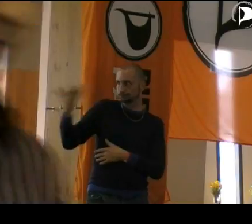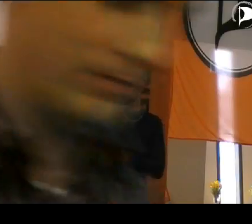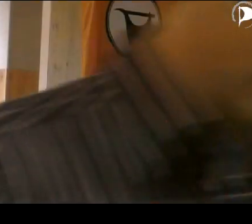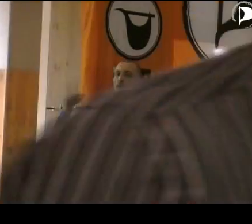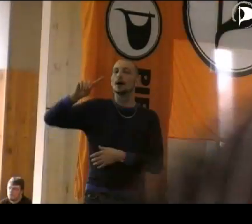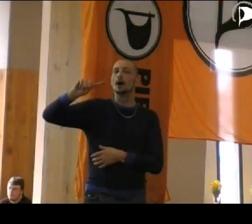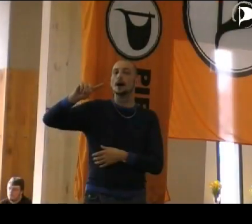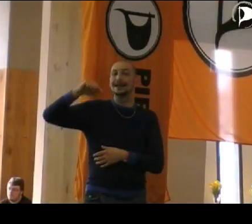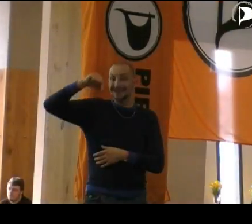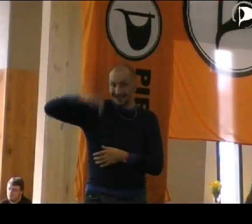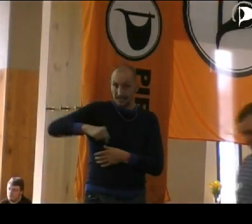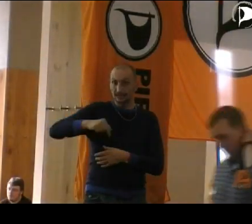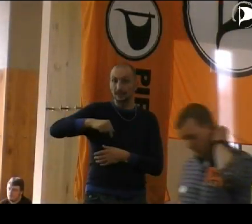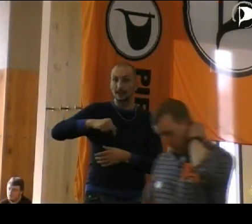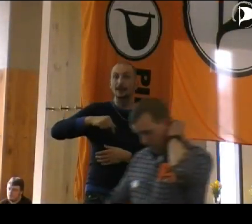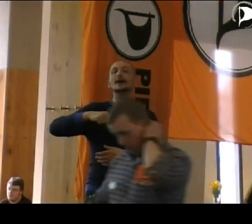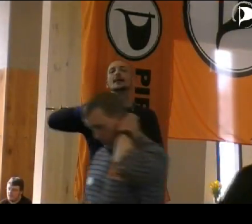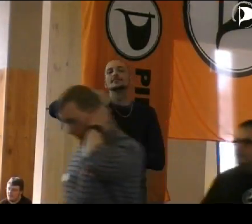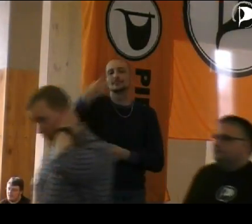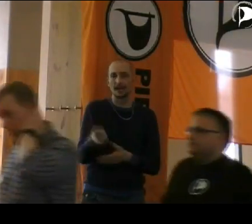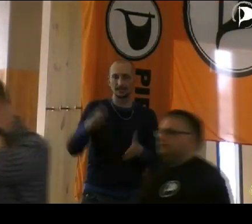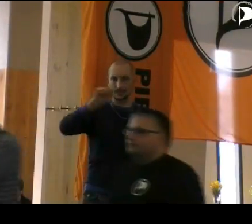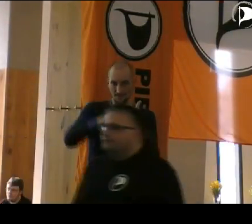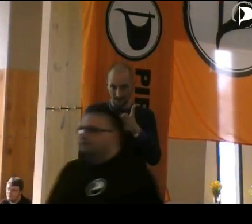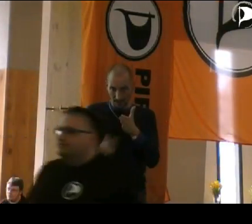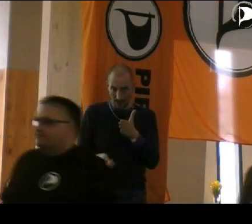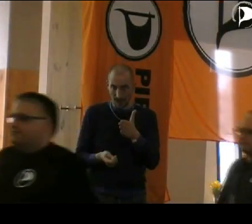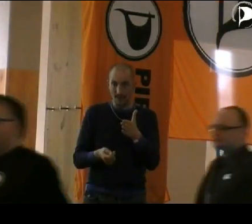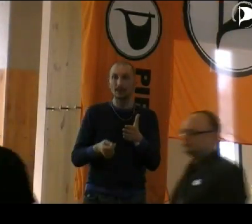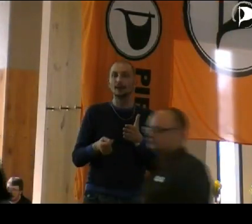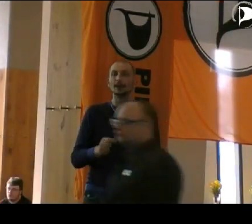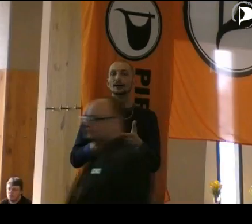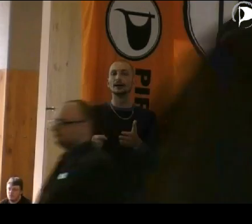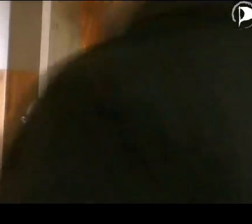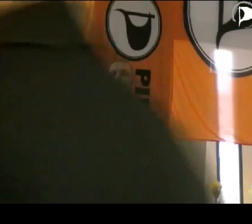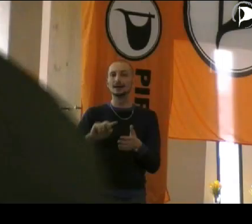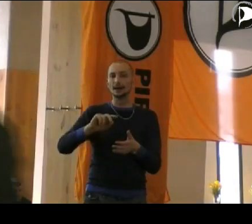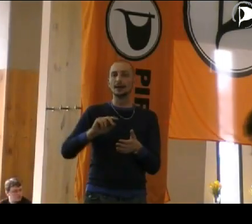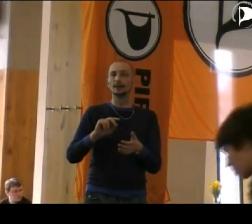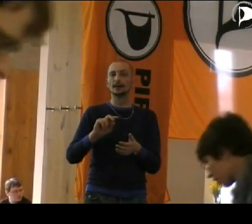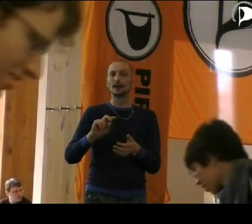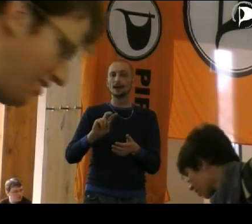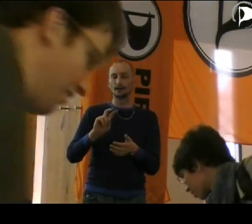gleich die nächste wahl die nächste wahl des stellvertretenden vorsitz